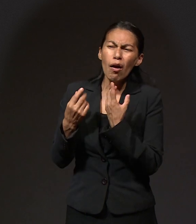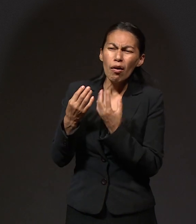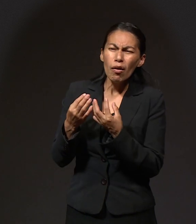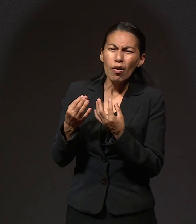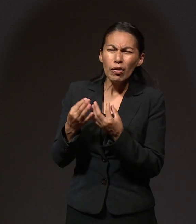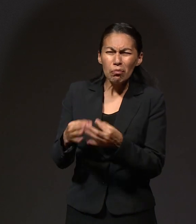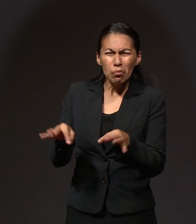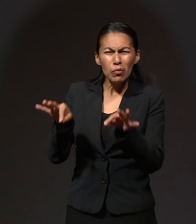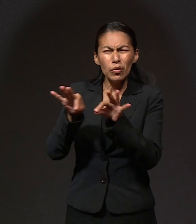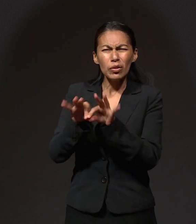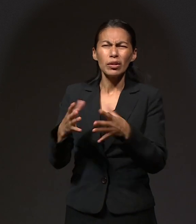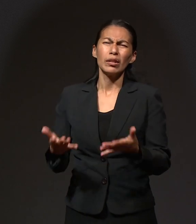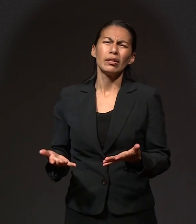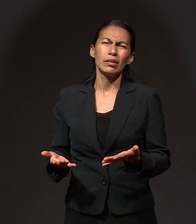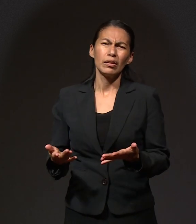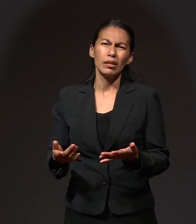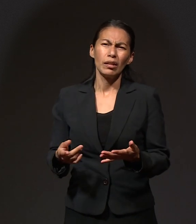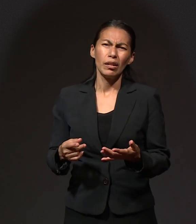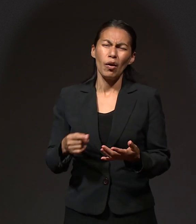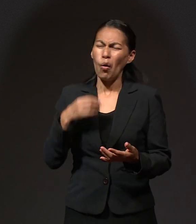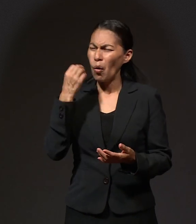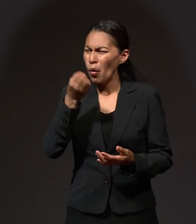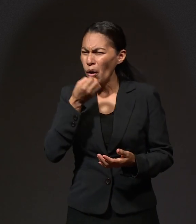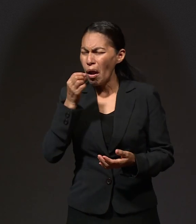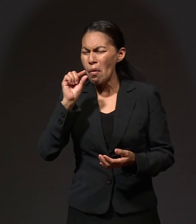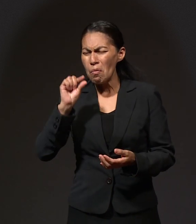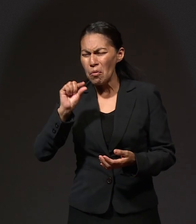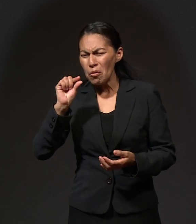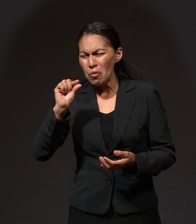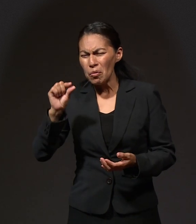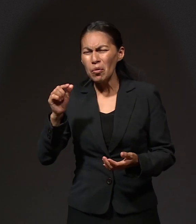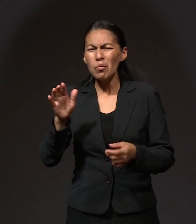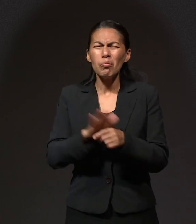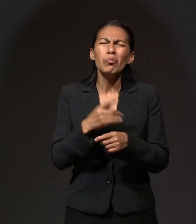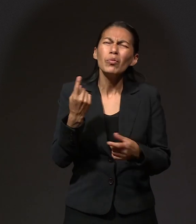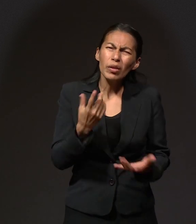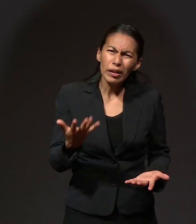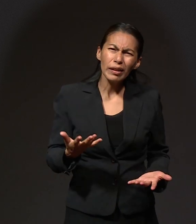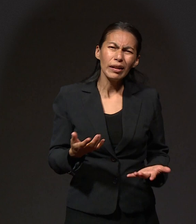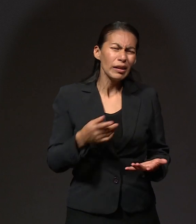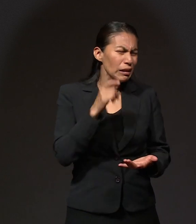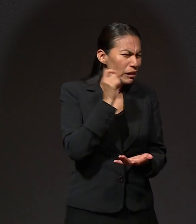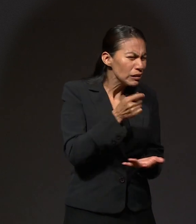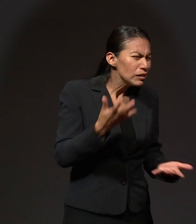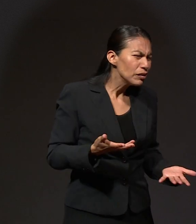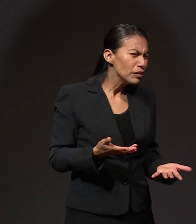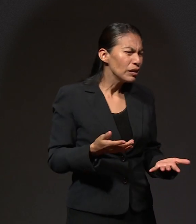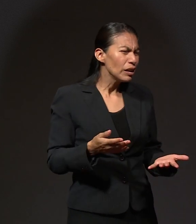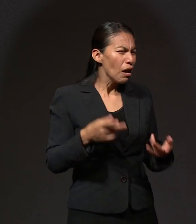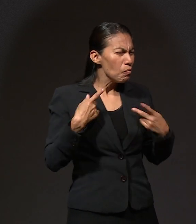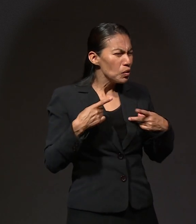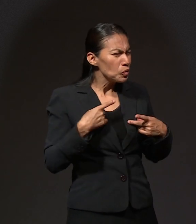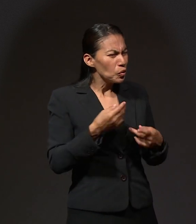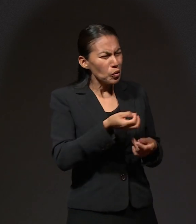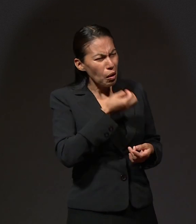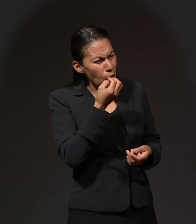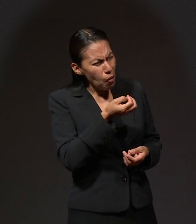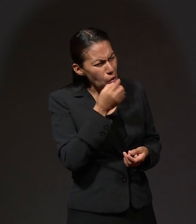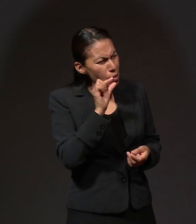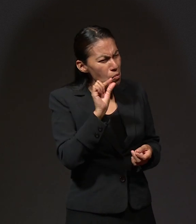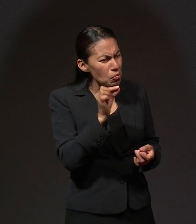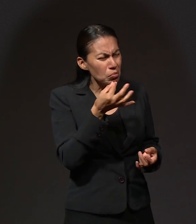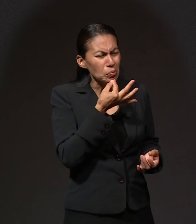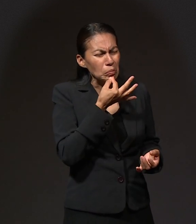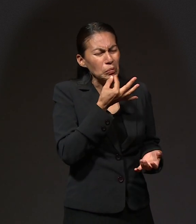paradoja. ¿Por qué oramos tan poco? Es una gran pregunta. Una gran pregunta. Una cosa